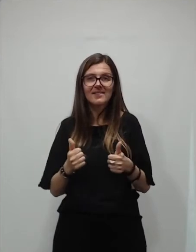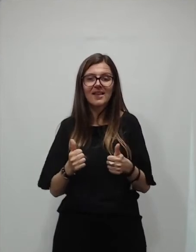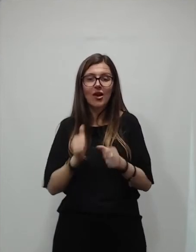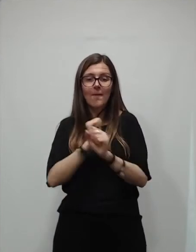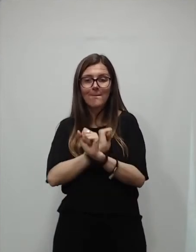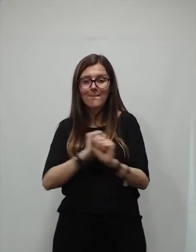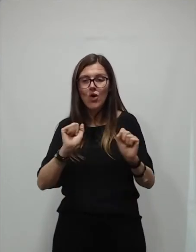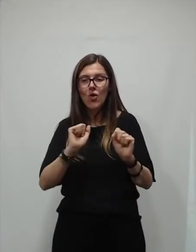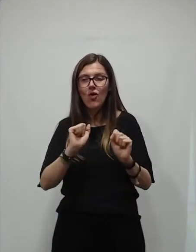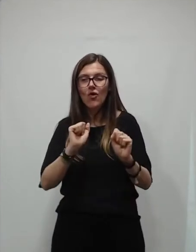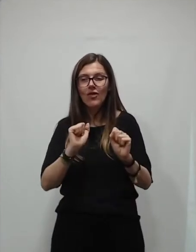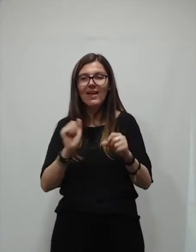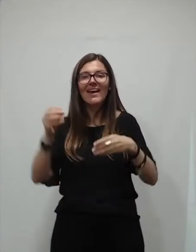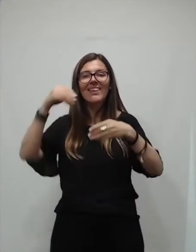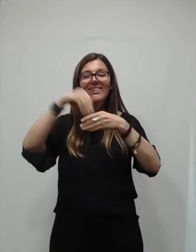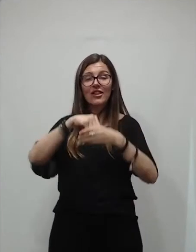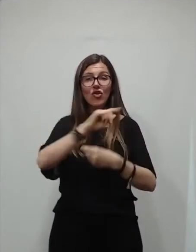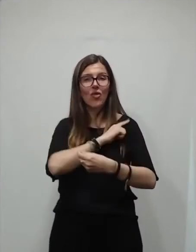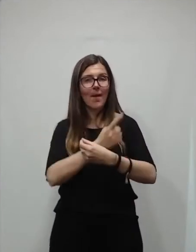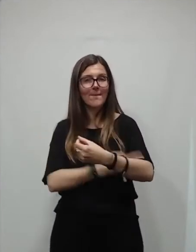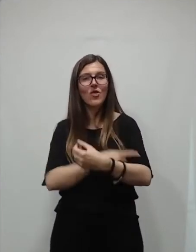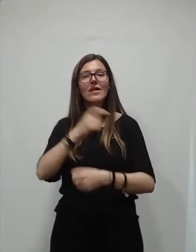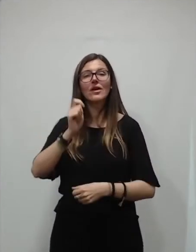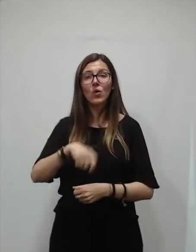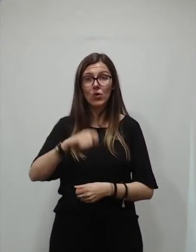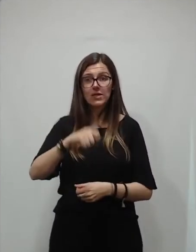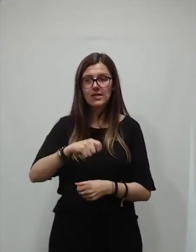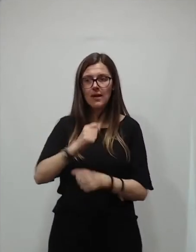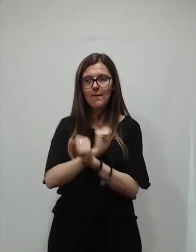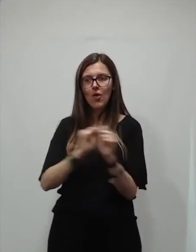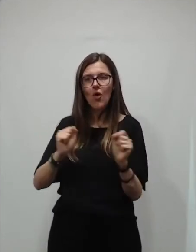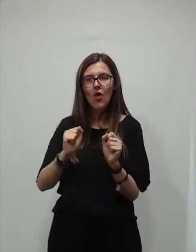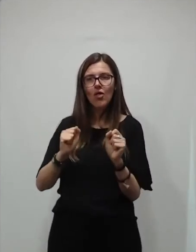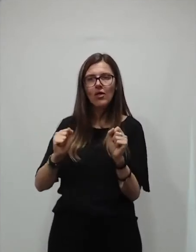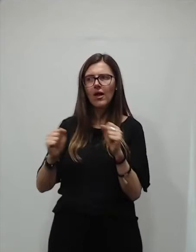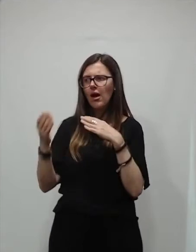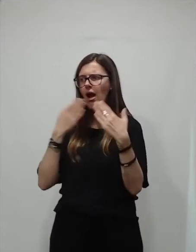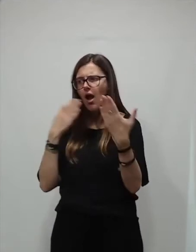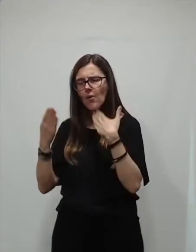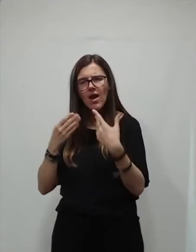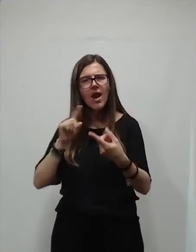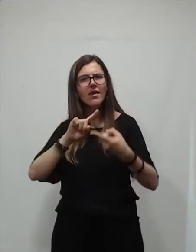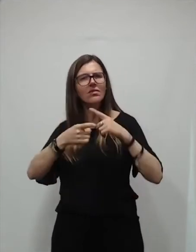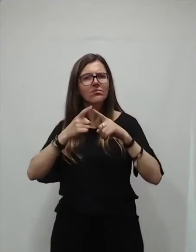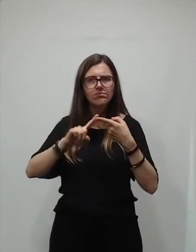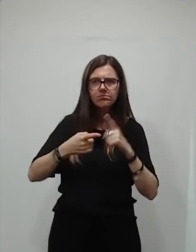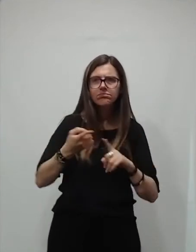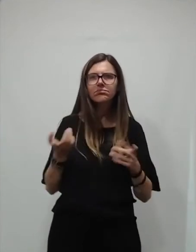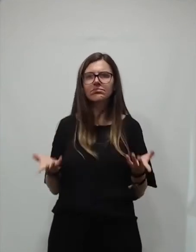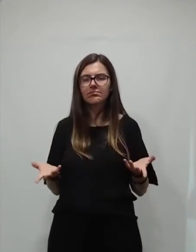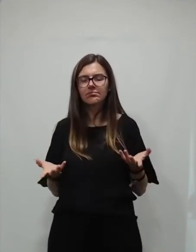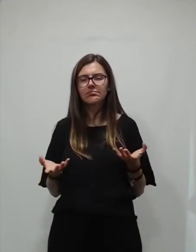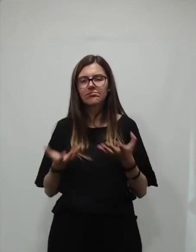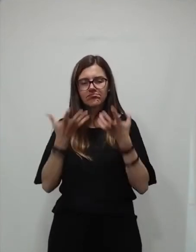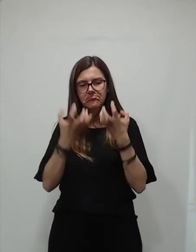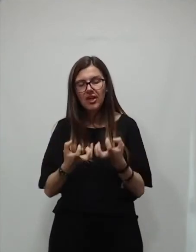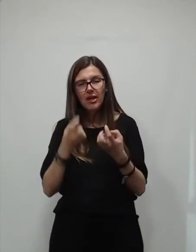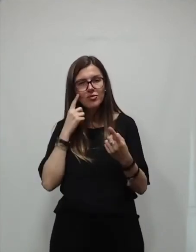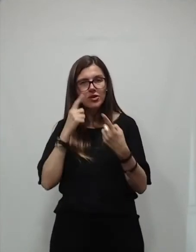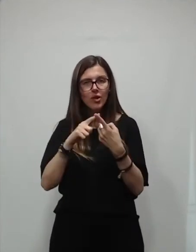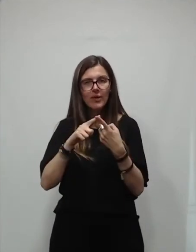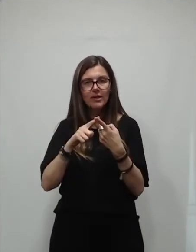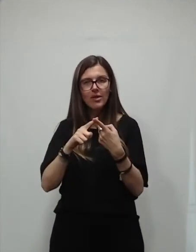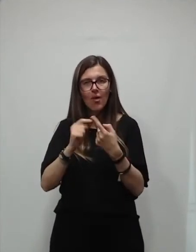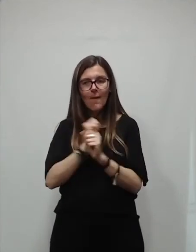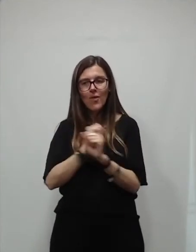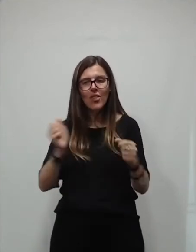Poder Judicial, pelear la intervención judicial en este nuevo proceso en donde los